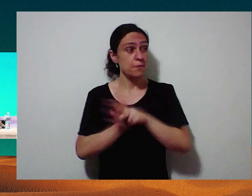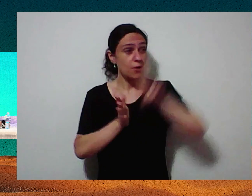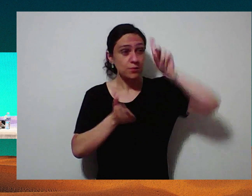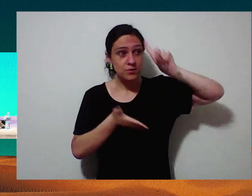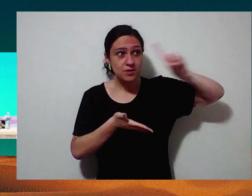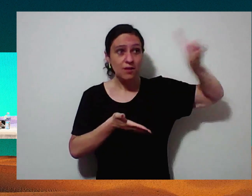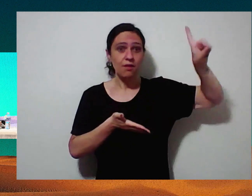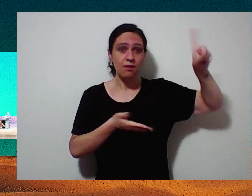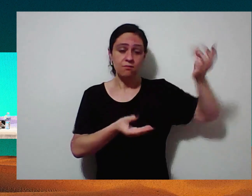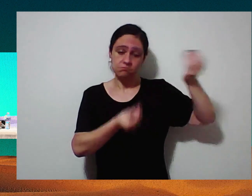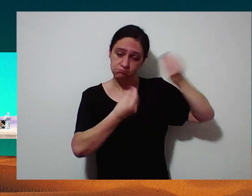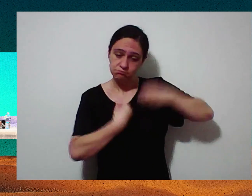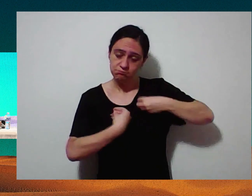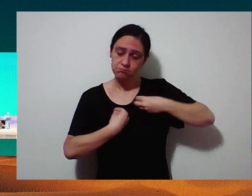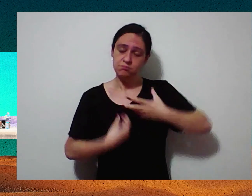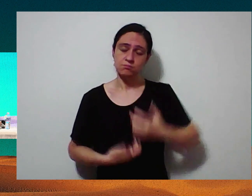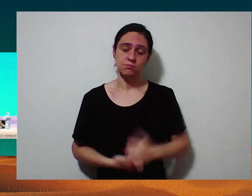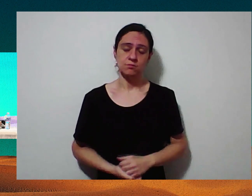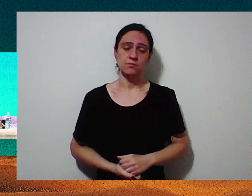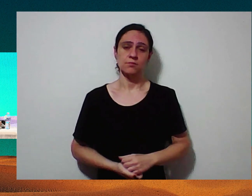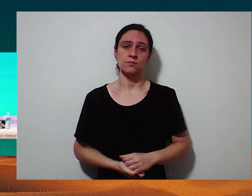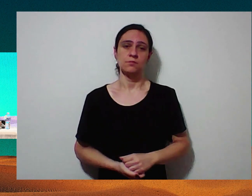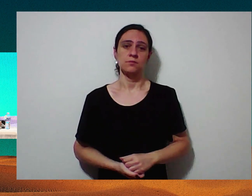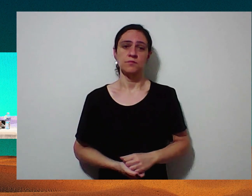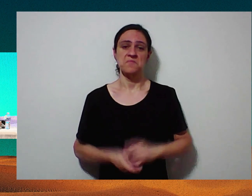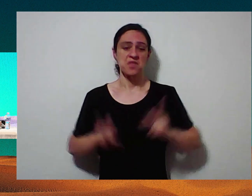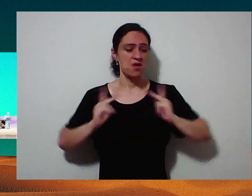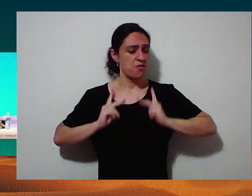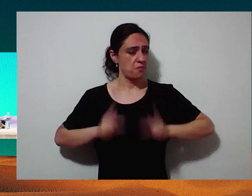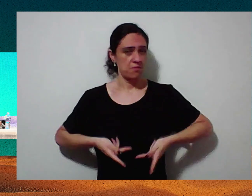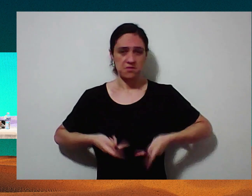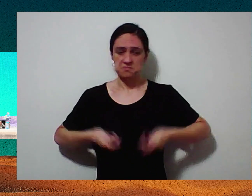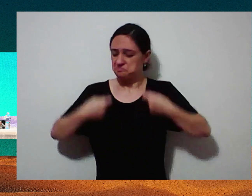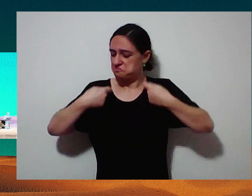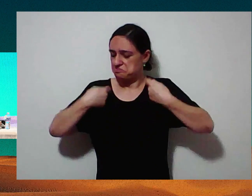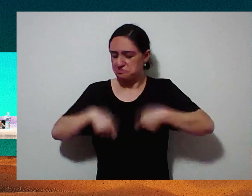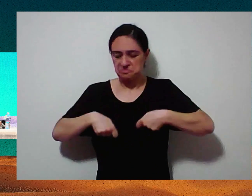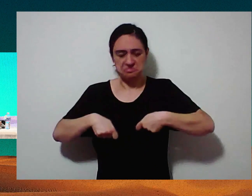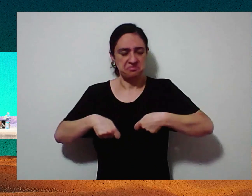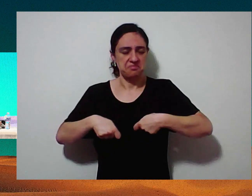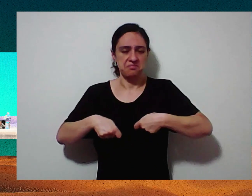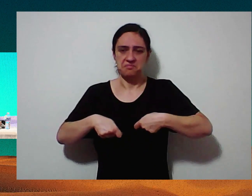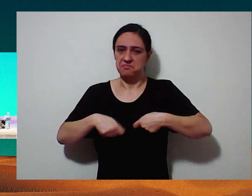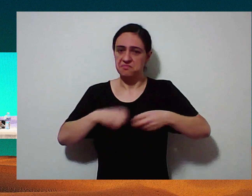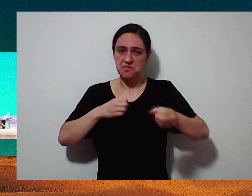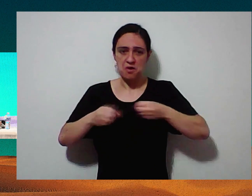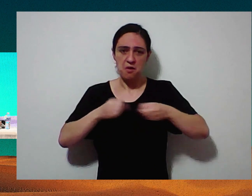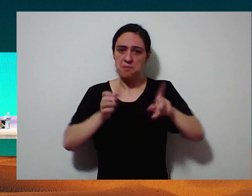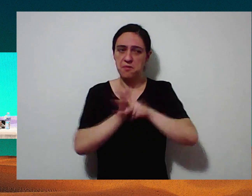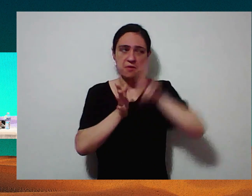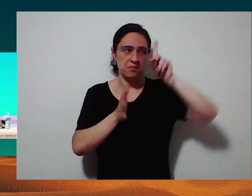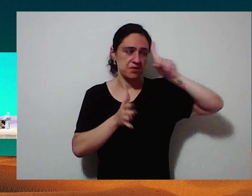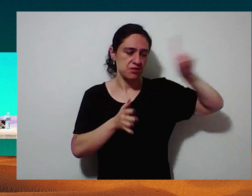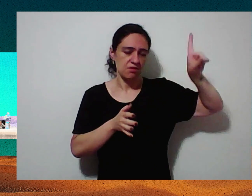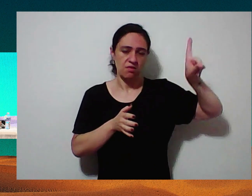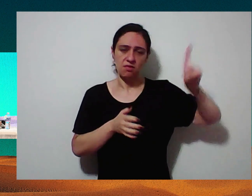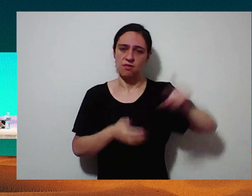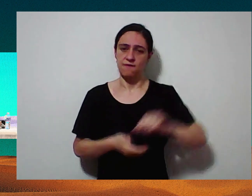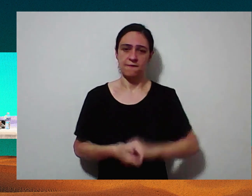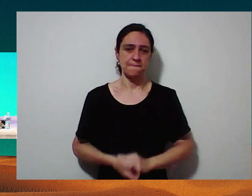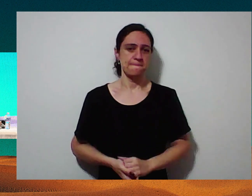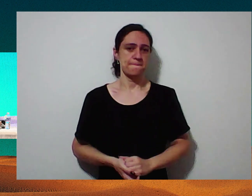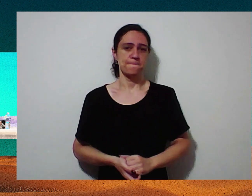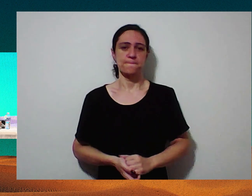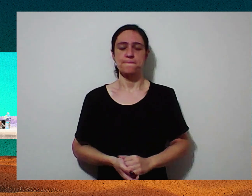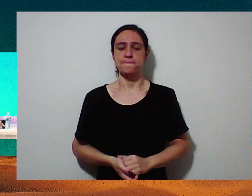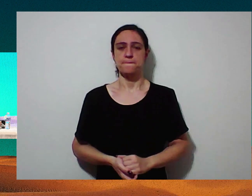God. Homem não tem a capacidade de fazer a obra de Deus, Man has no capacity to do God's work, nem é